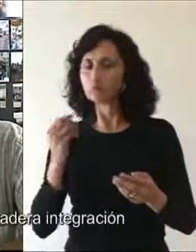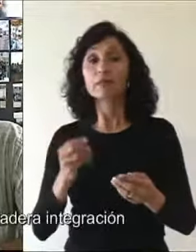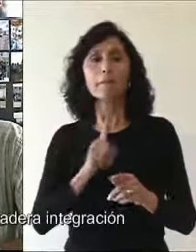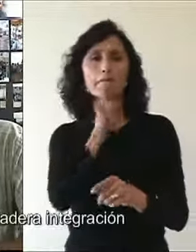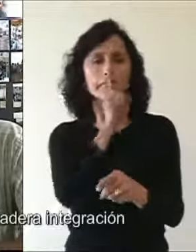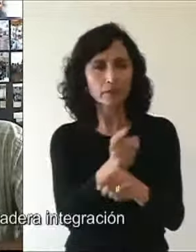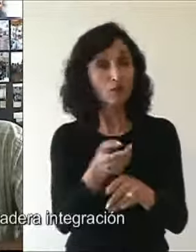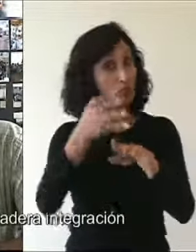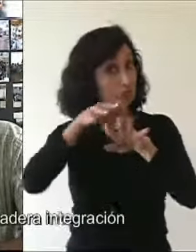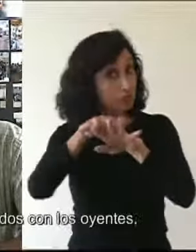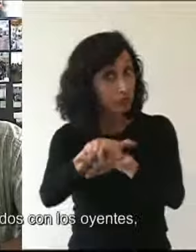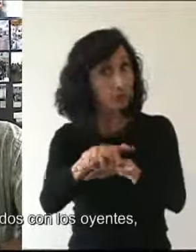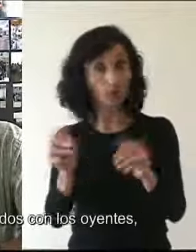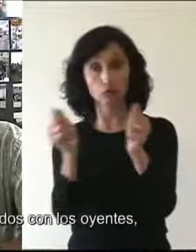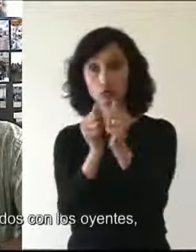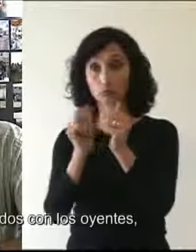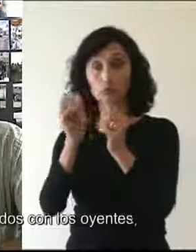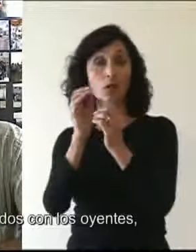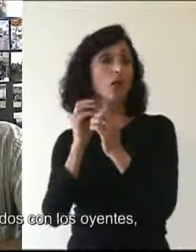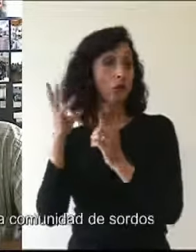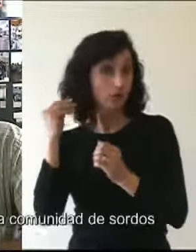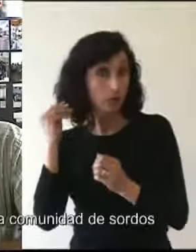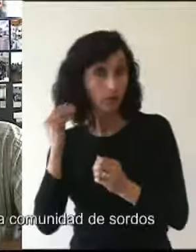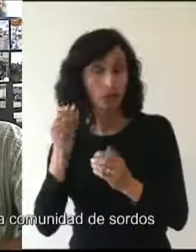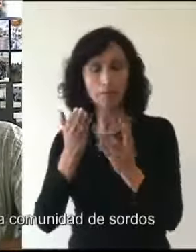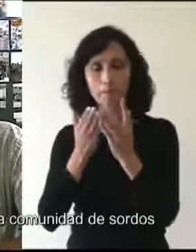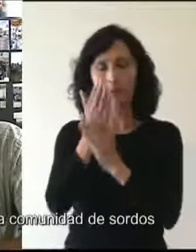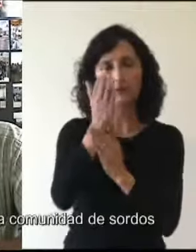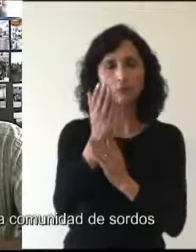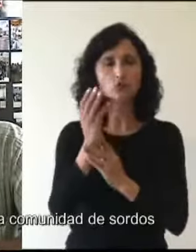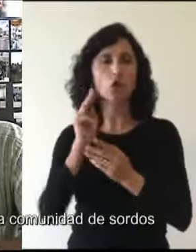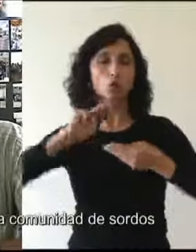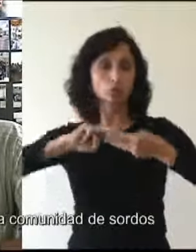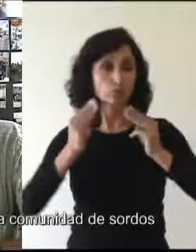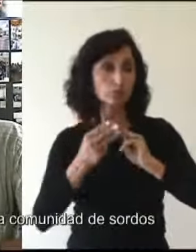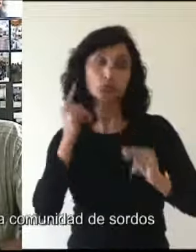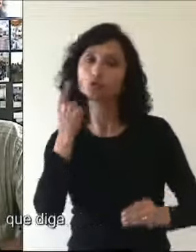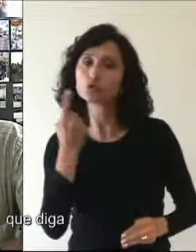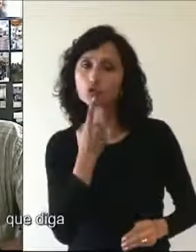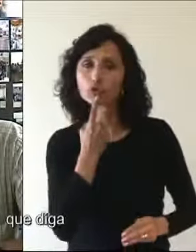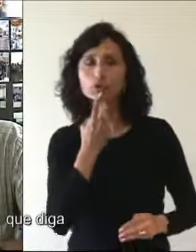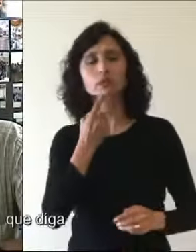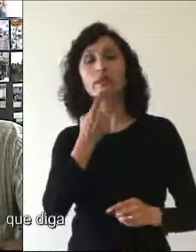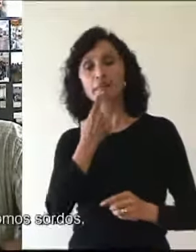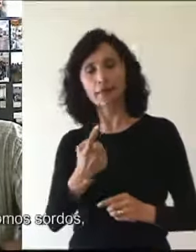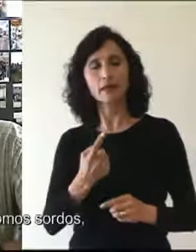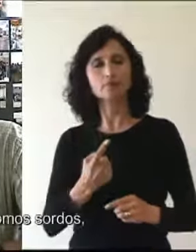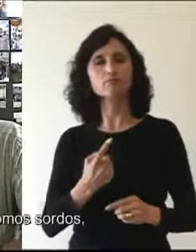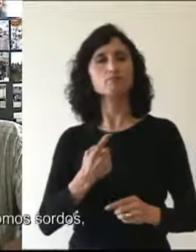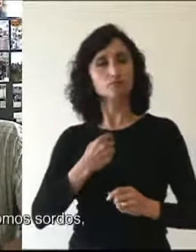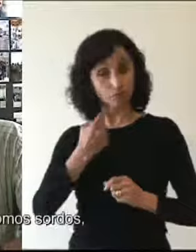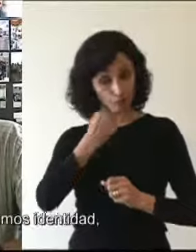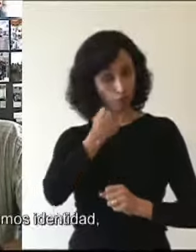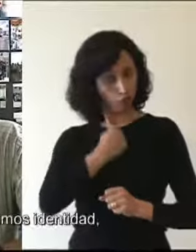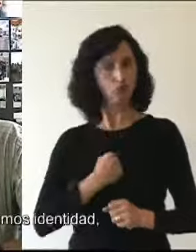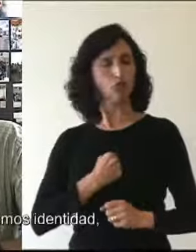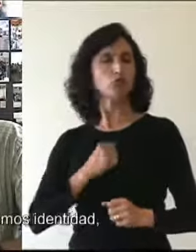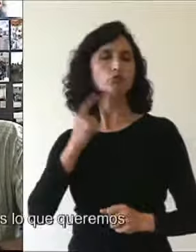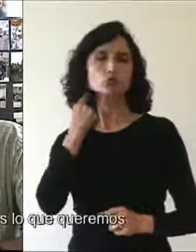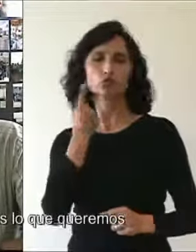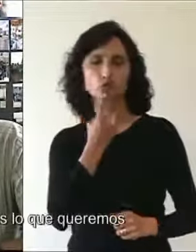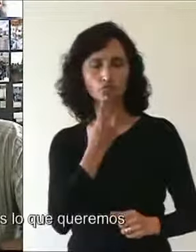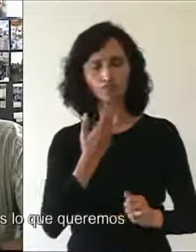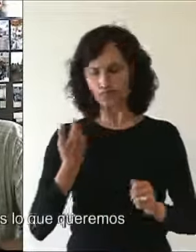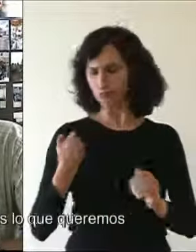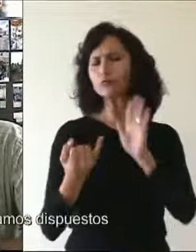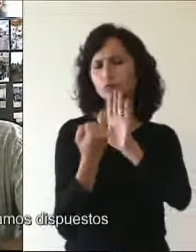comunidad de oyentes. La verdadera integración de los sordos con los oyentes pasa por una comunidad de sordos que diga: somos sordos,